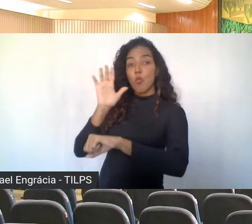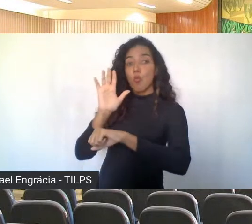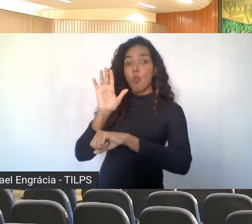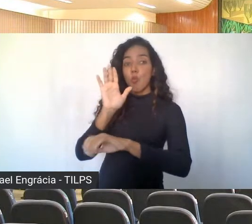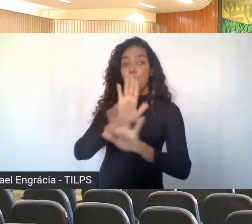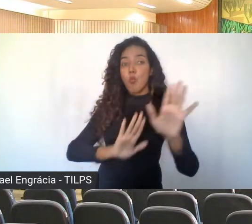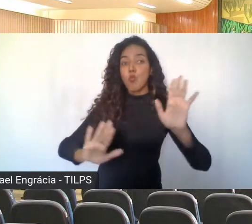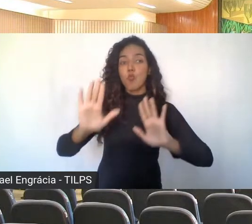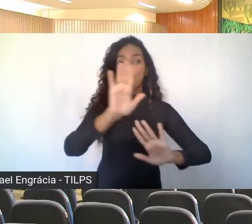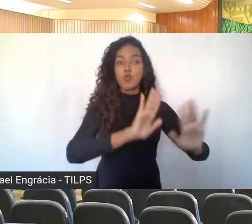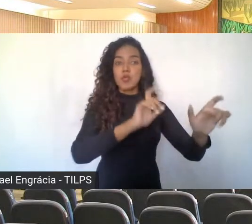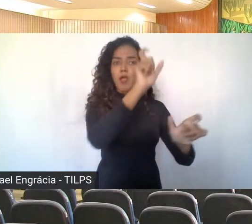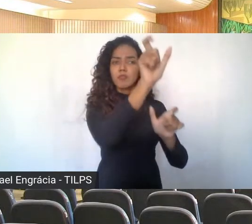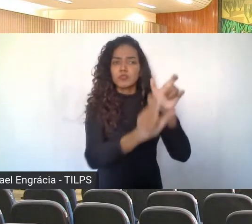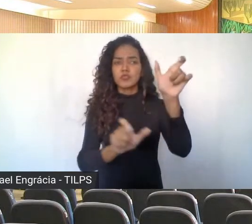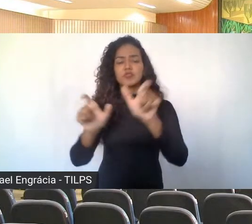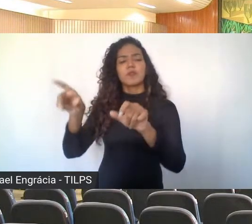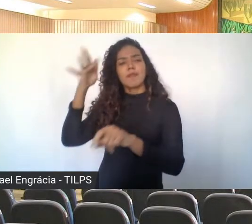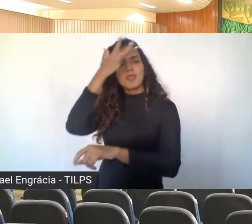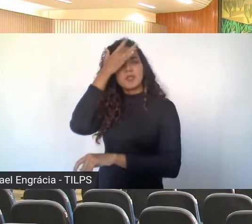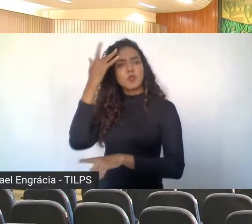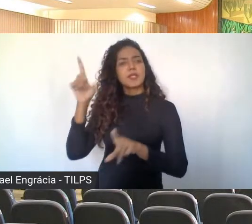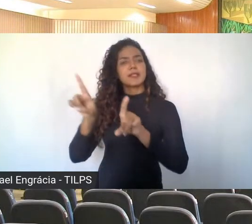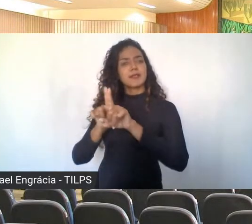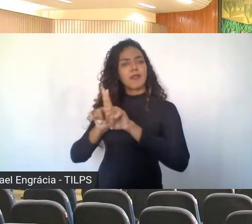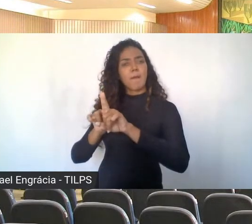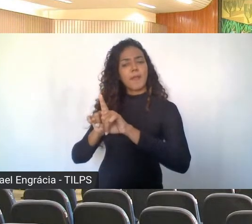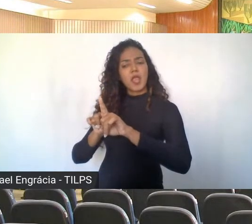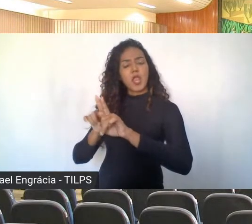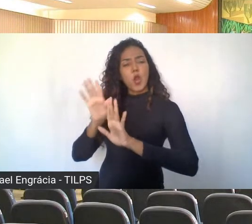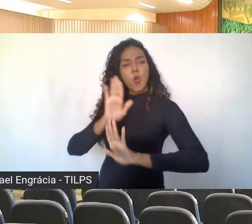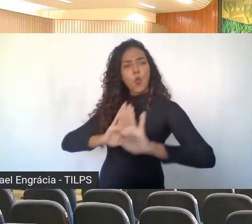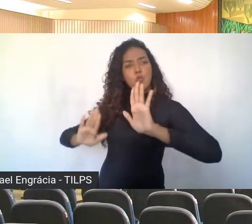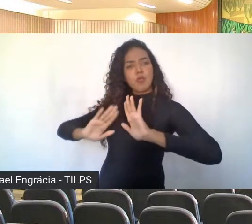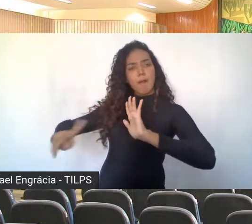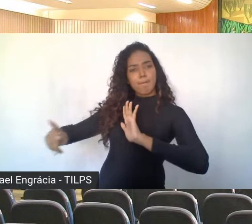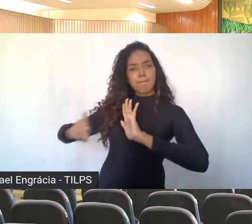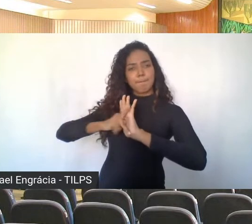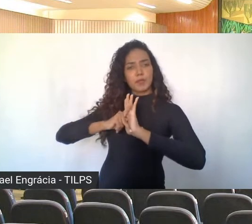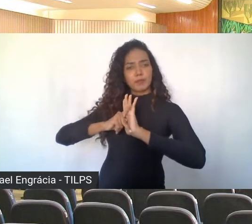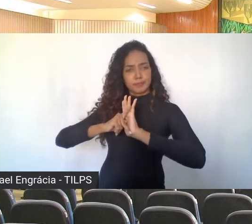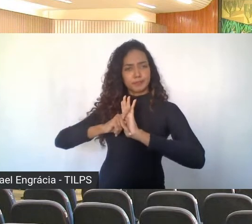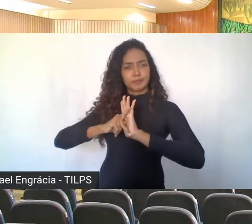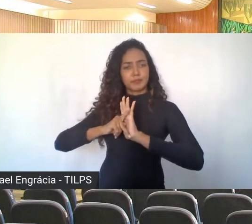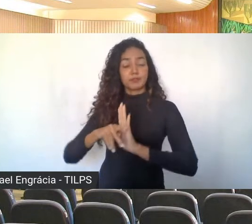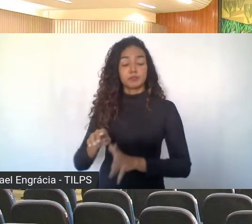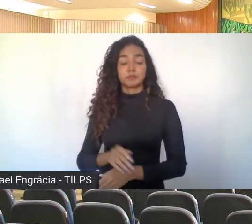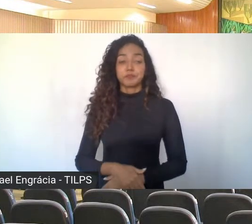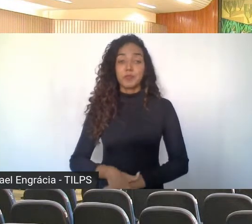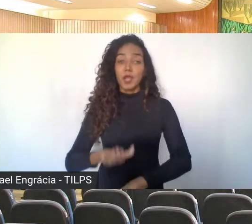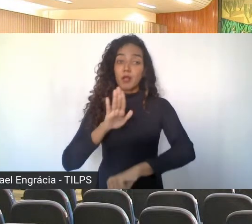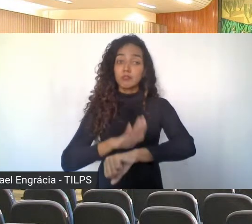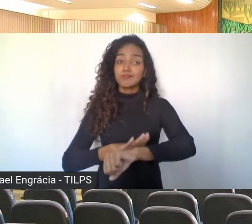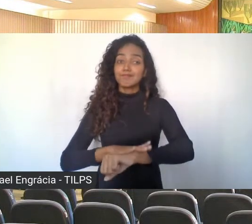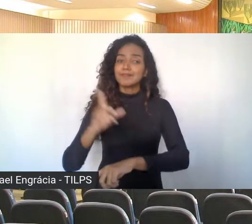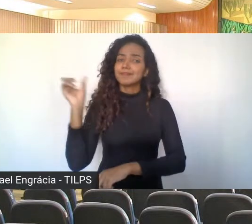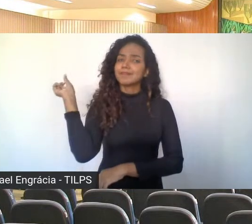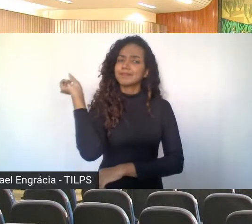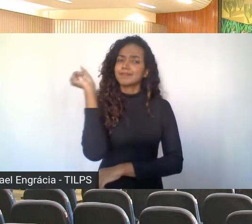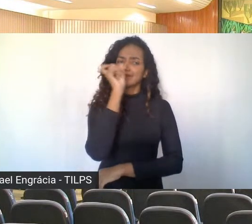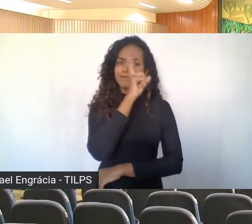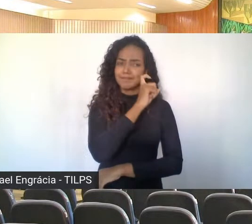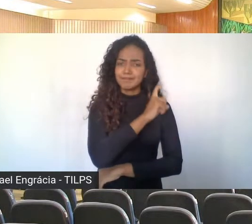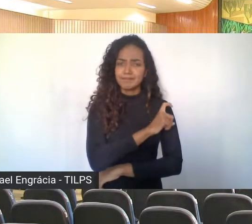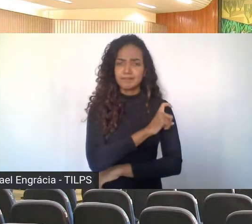nós mesmas. É um momento que é bastante difícil e, ao mesmo